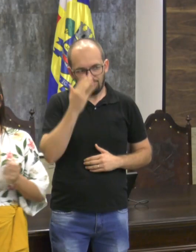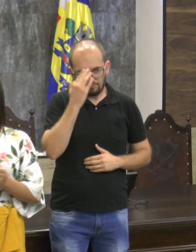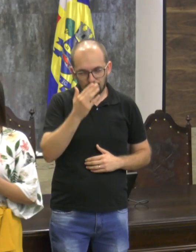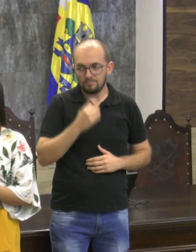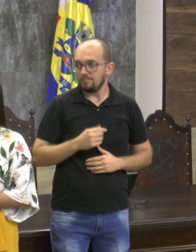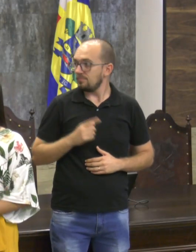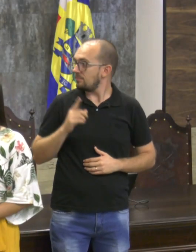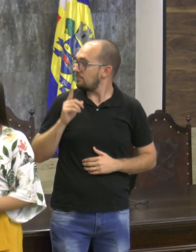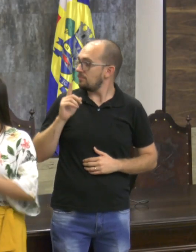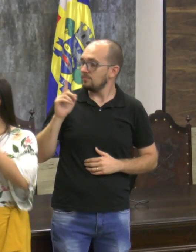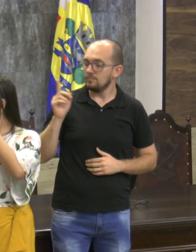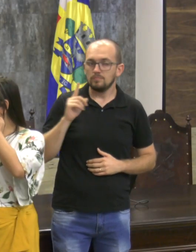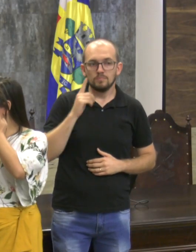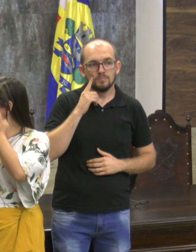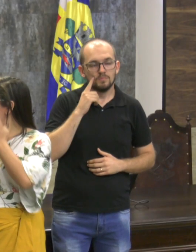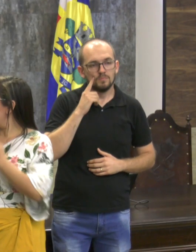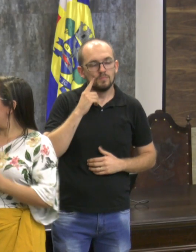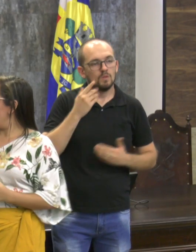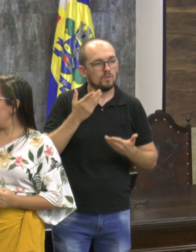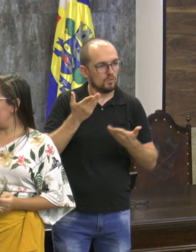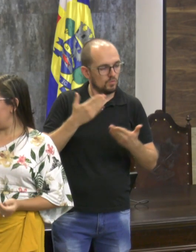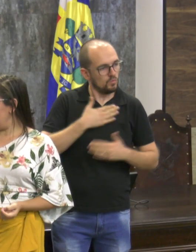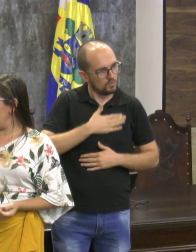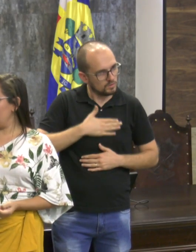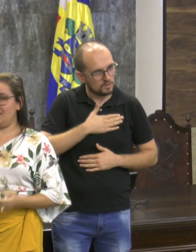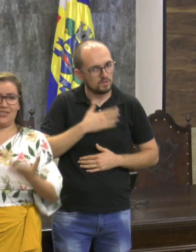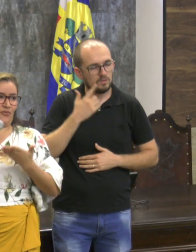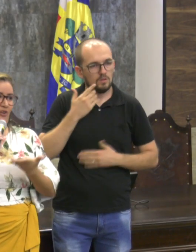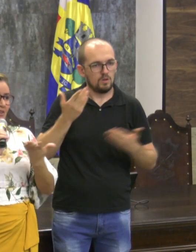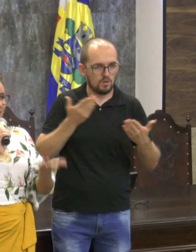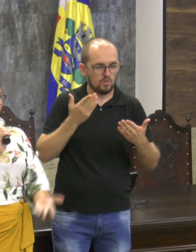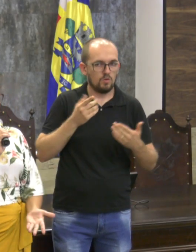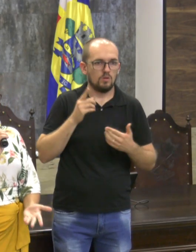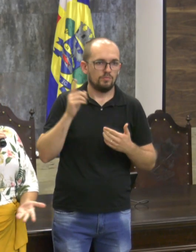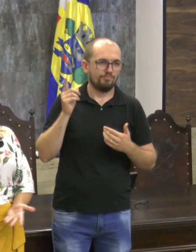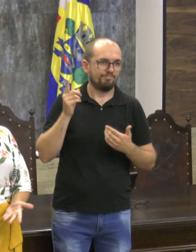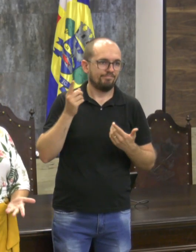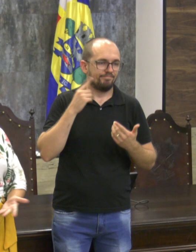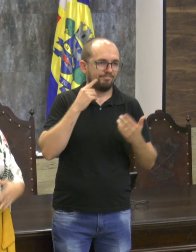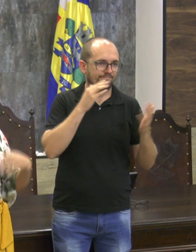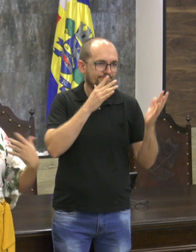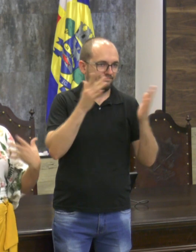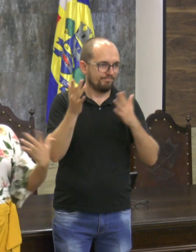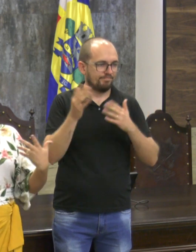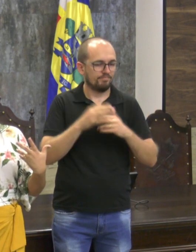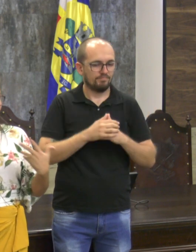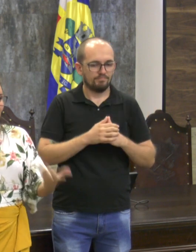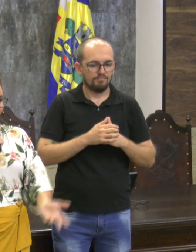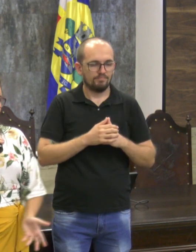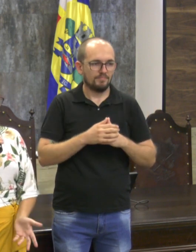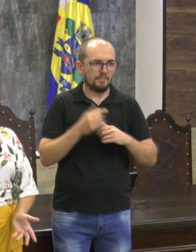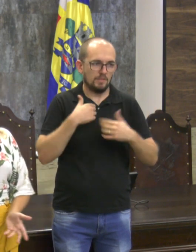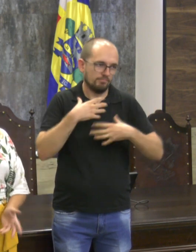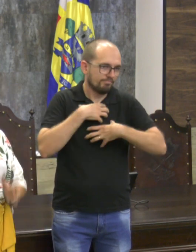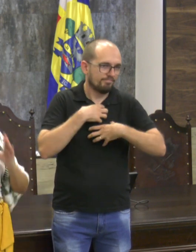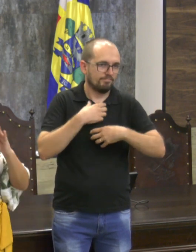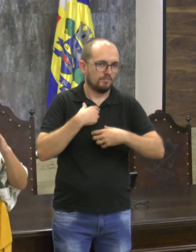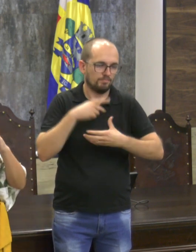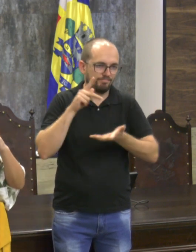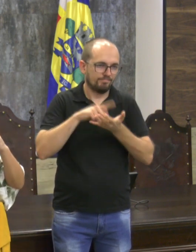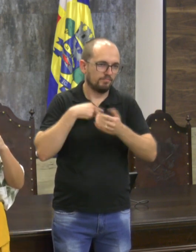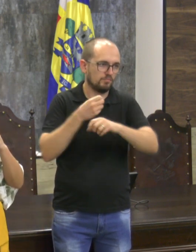Obrigada. Nós gostaríamos agora, então, esse foi, né, muita emoção para a gente.